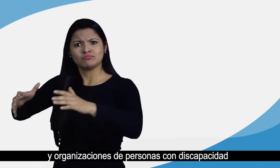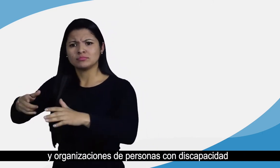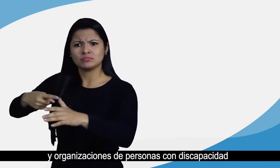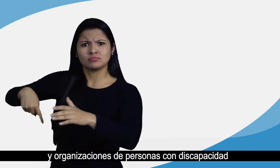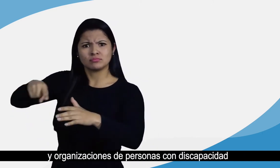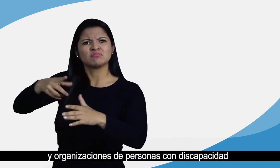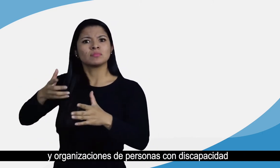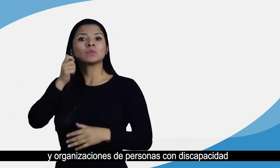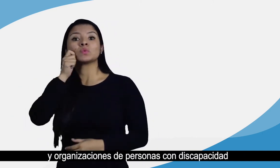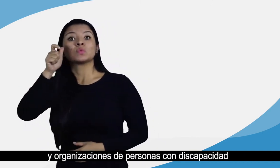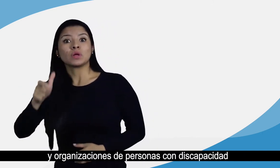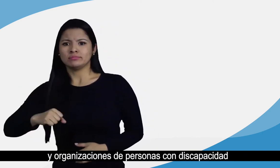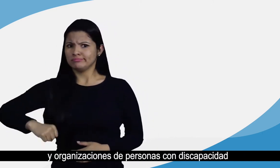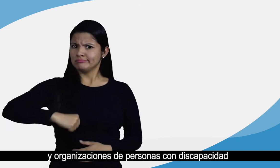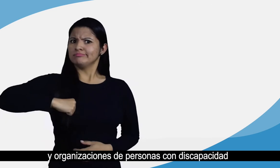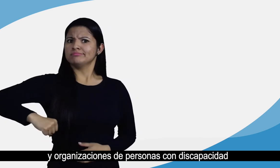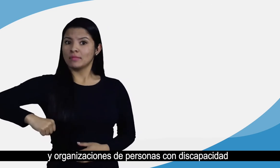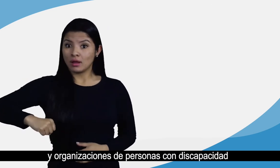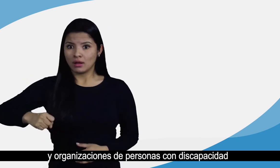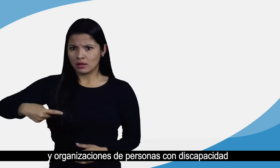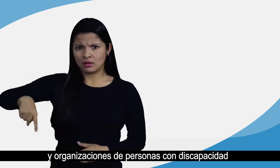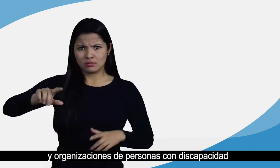y organizaciones de personas con discapacidad.